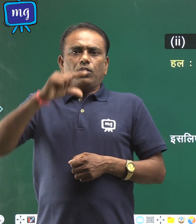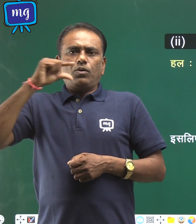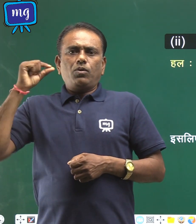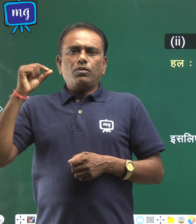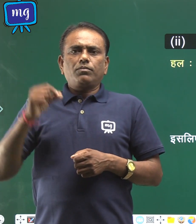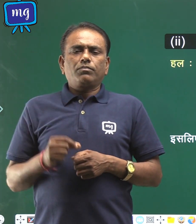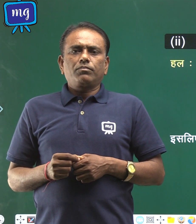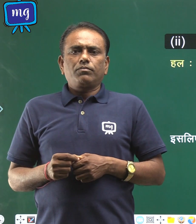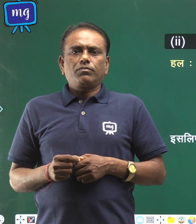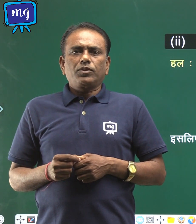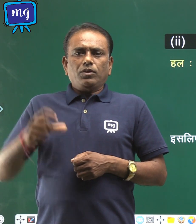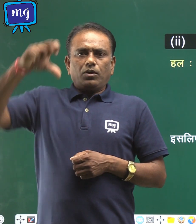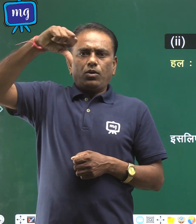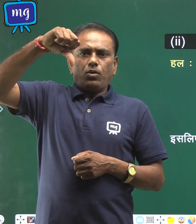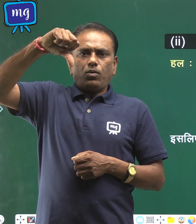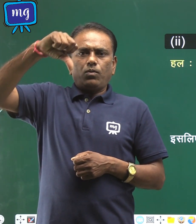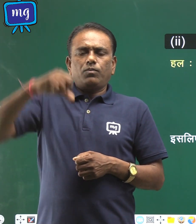और 9